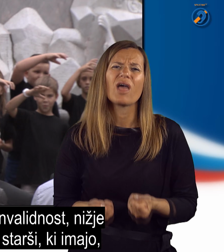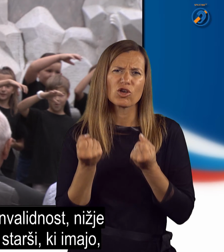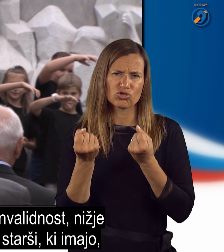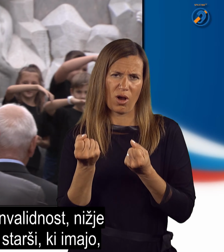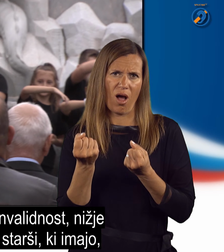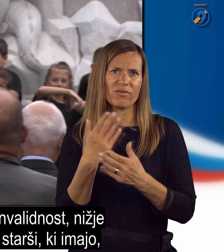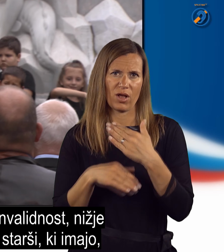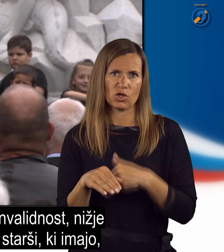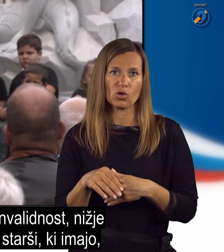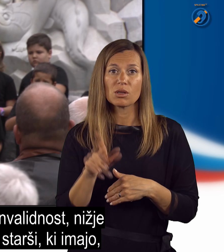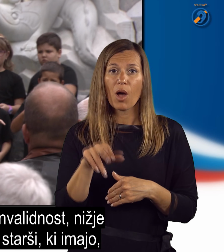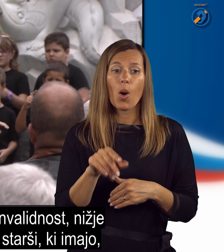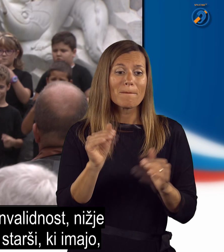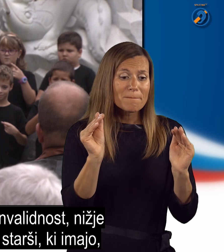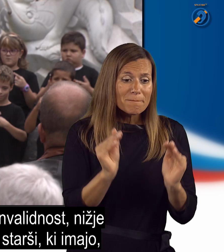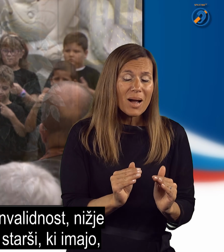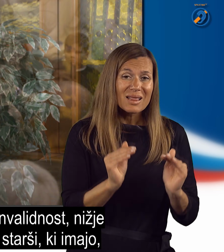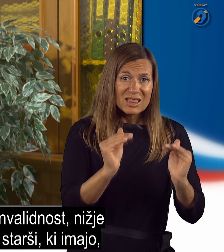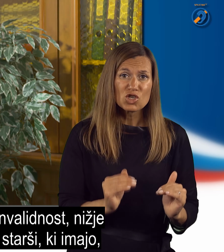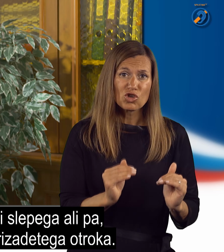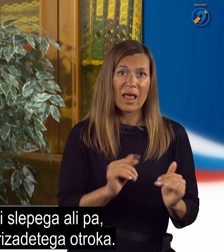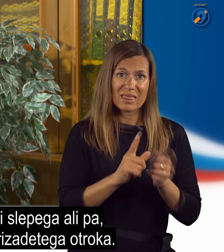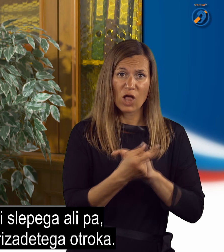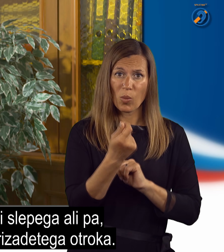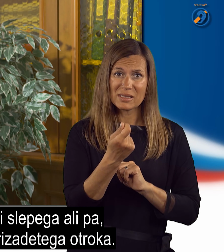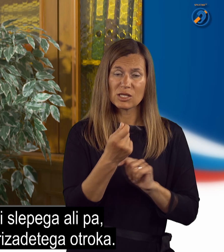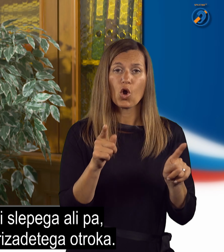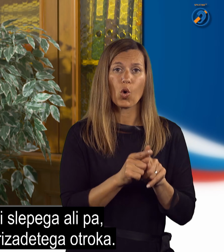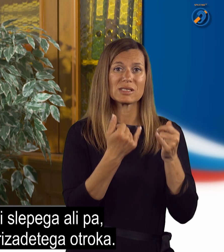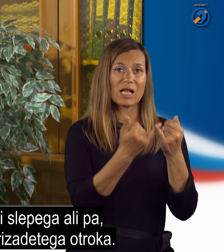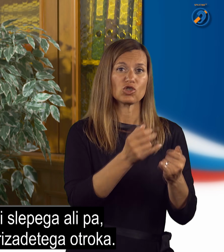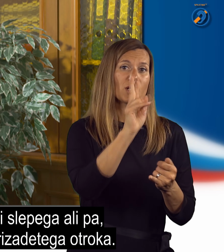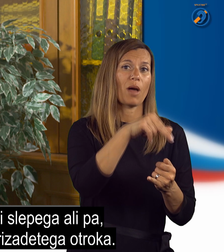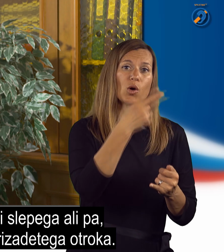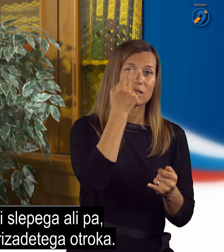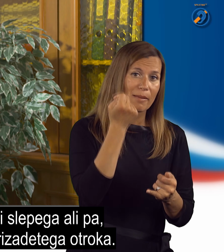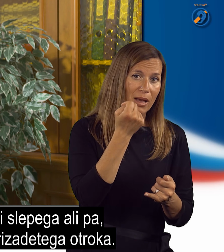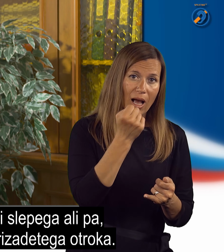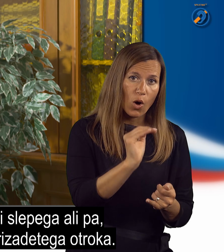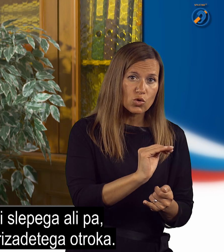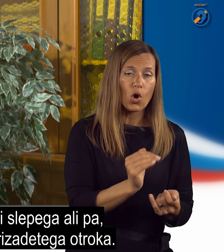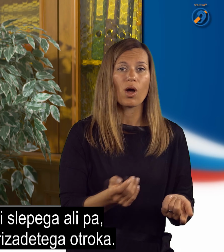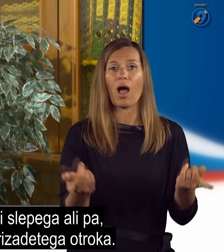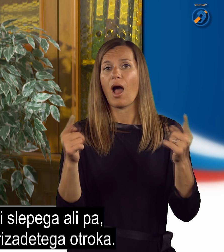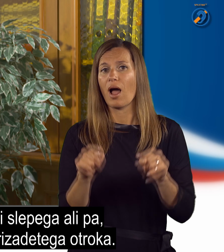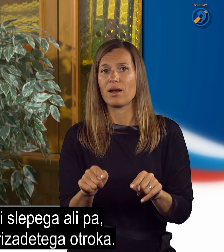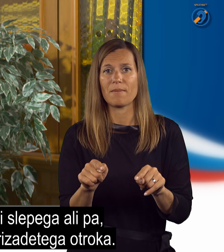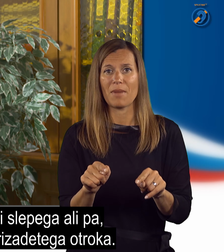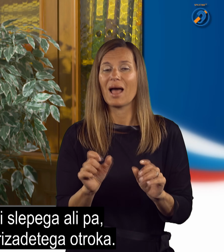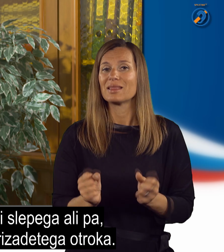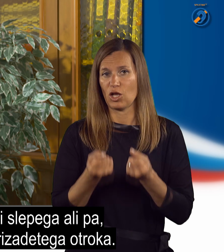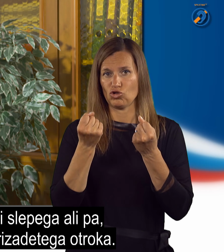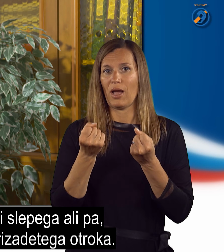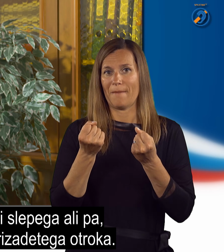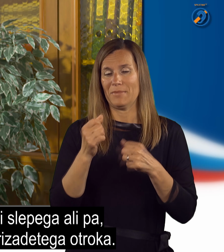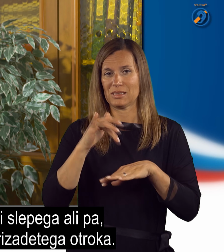imajo nižje nadomestilo kot starši, ki imajo, bom rekel, bodi si slepega ali pa, bom rekel,